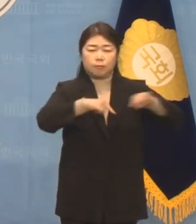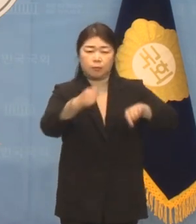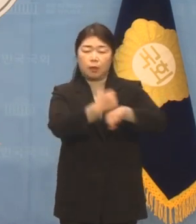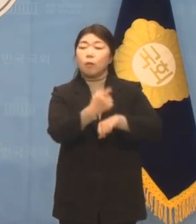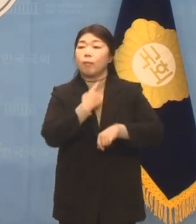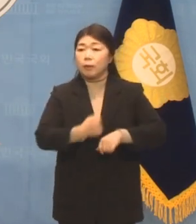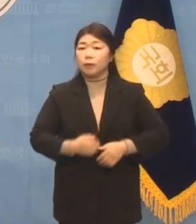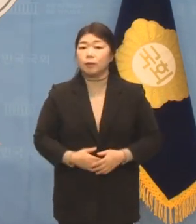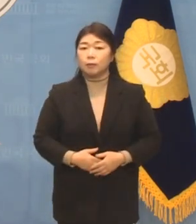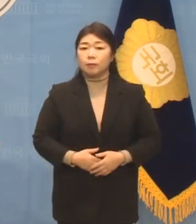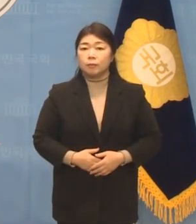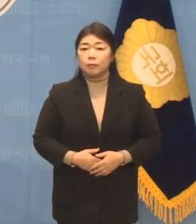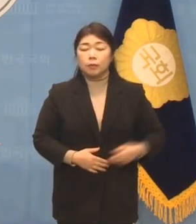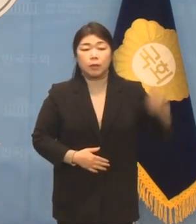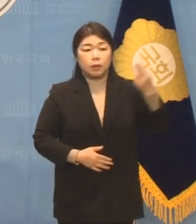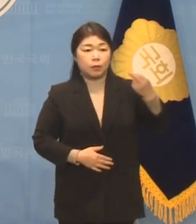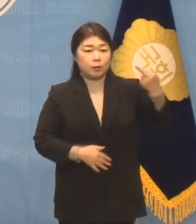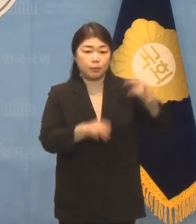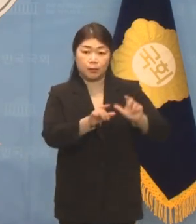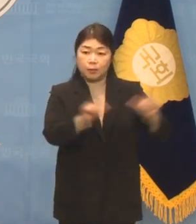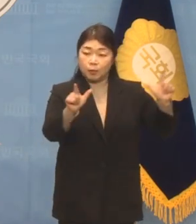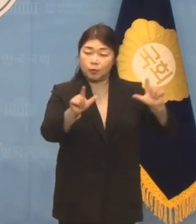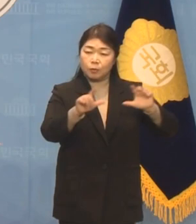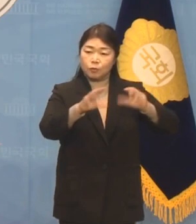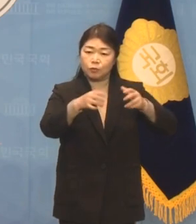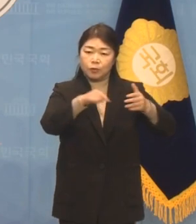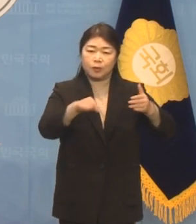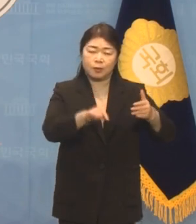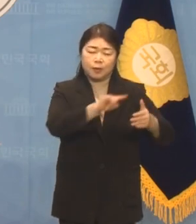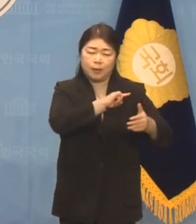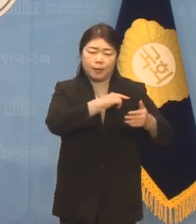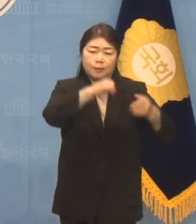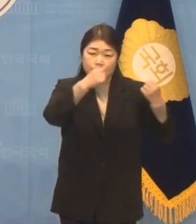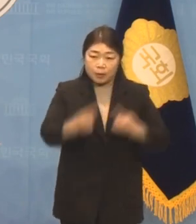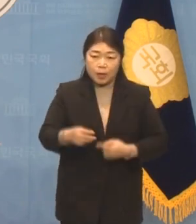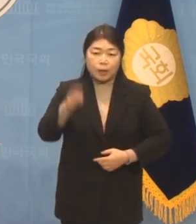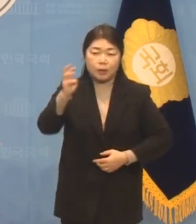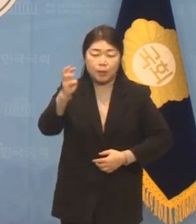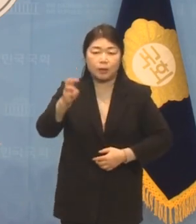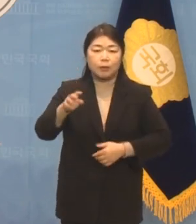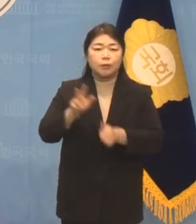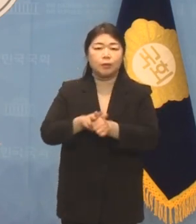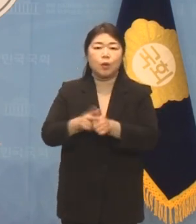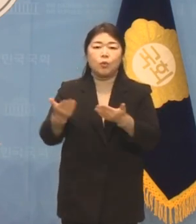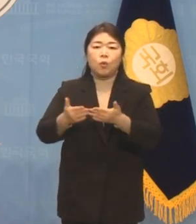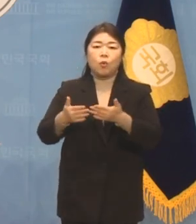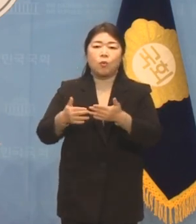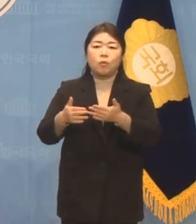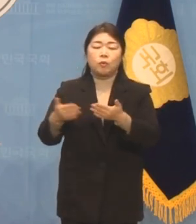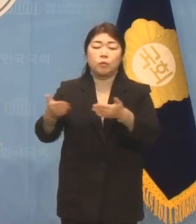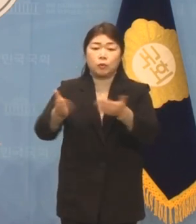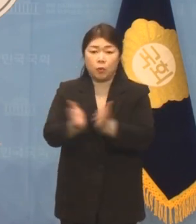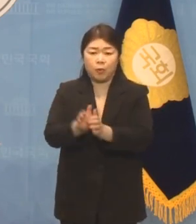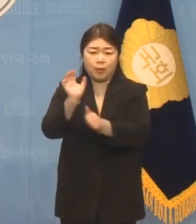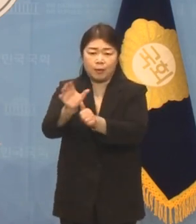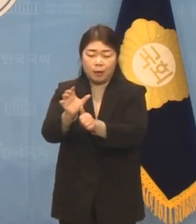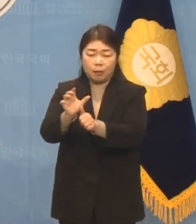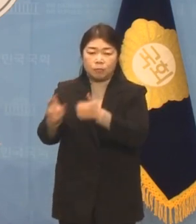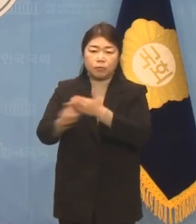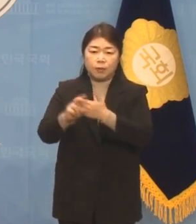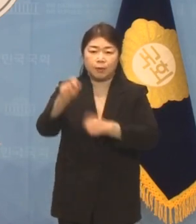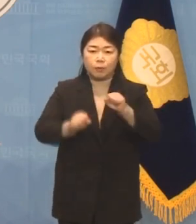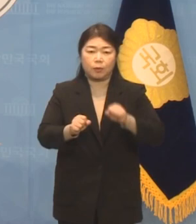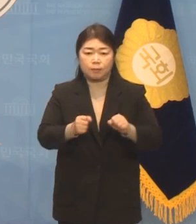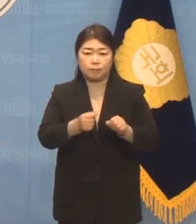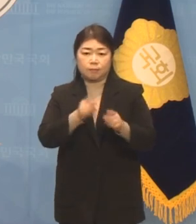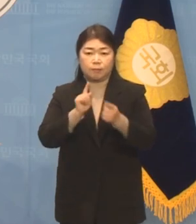실천해왔습니다. 2012년 국내 최대 할인점 이마트의 노조 탄압과 부당 노동행위에 맞서서